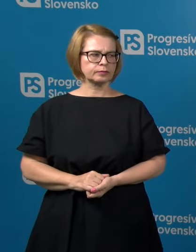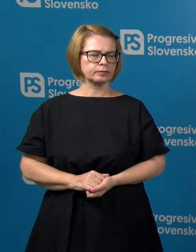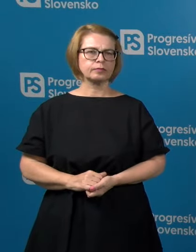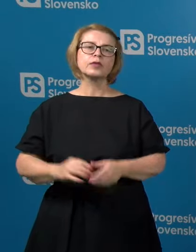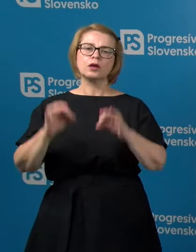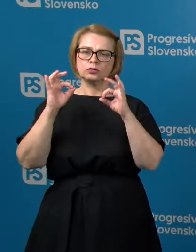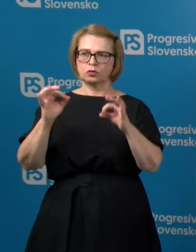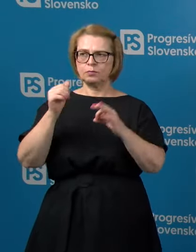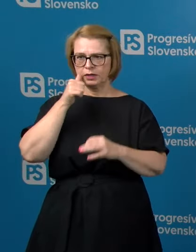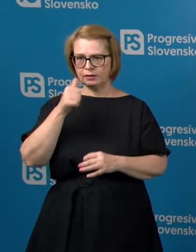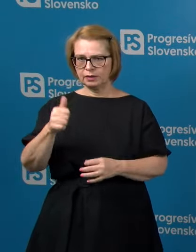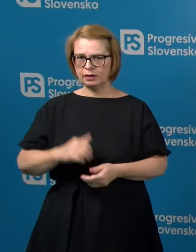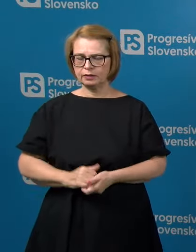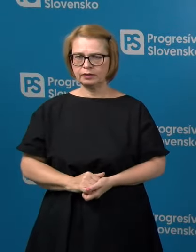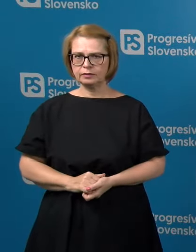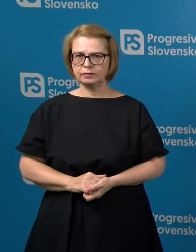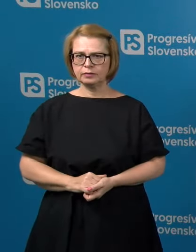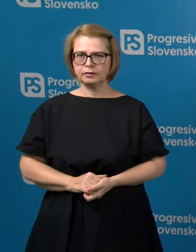Dobrý deň.